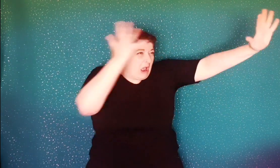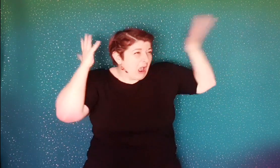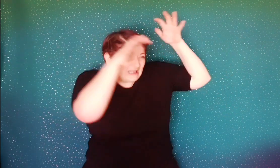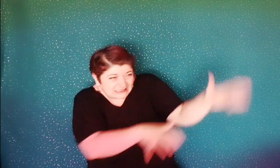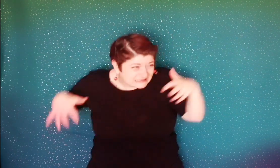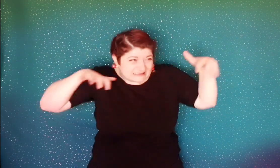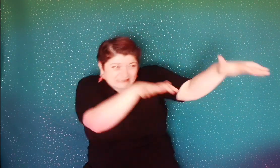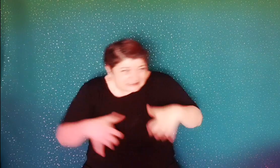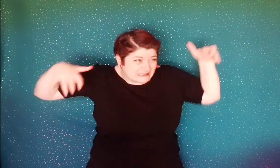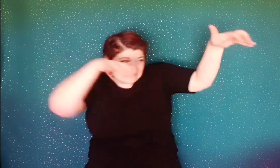à terre.